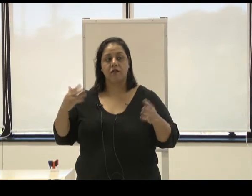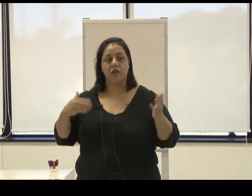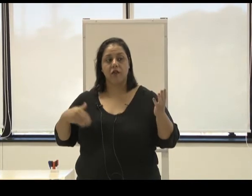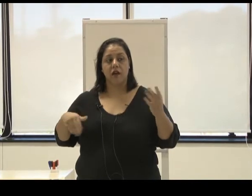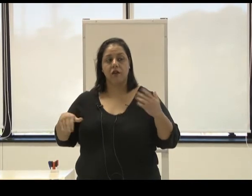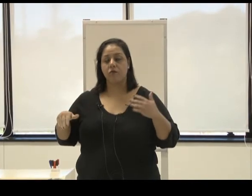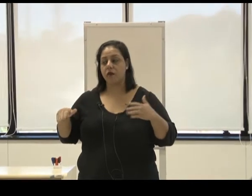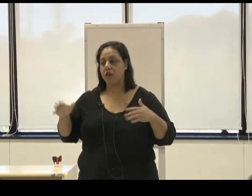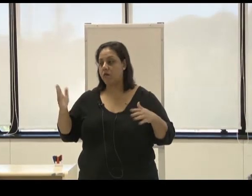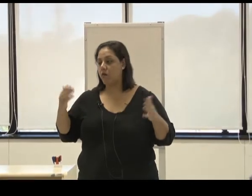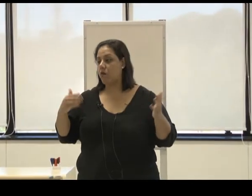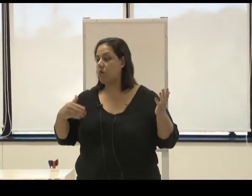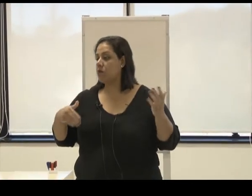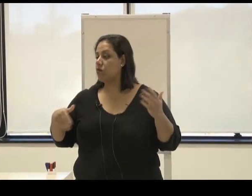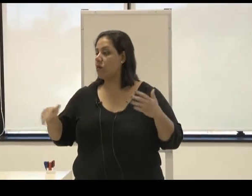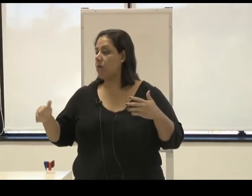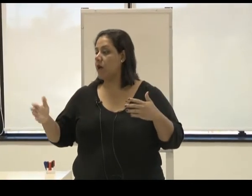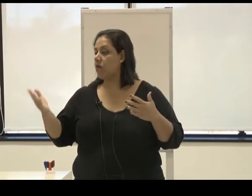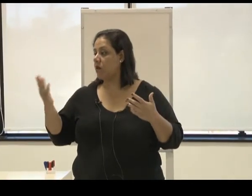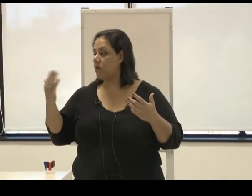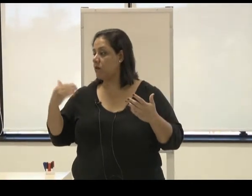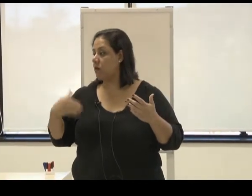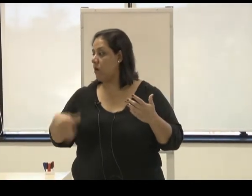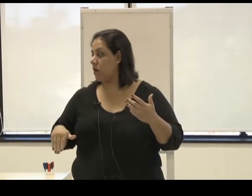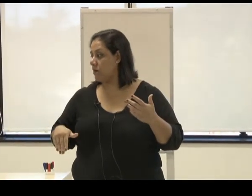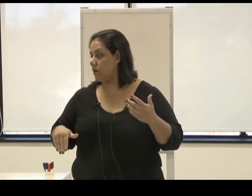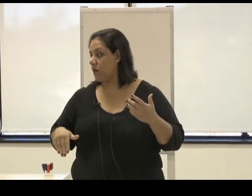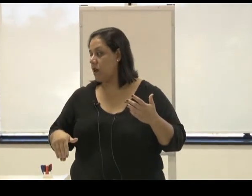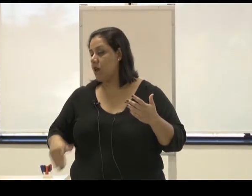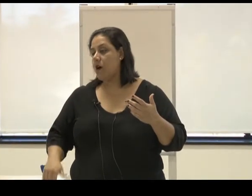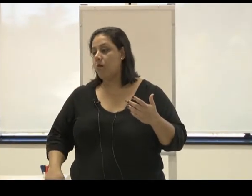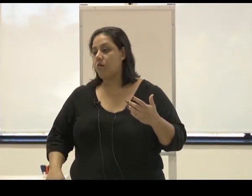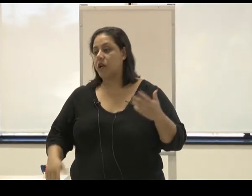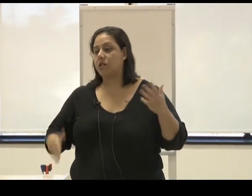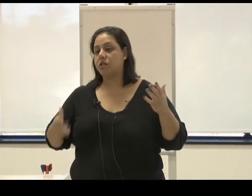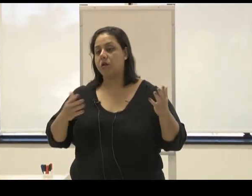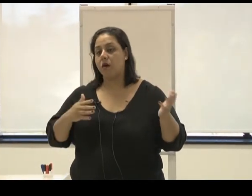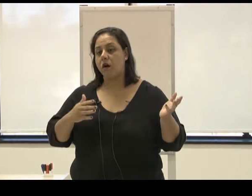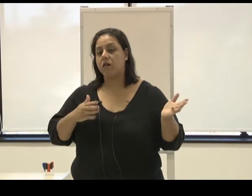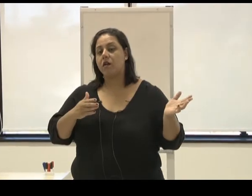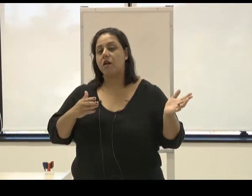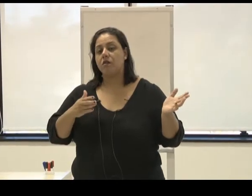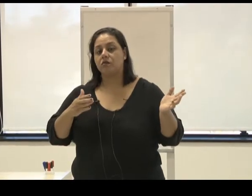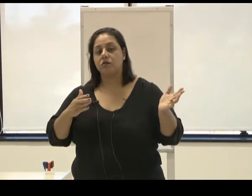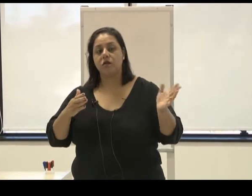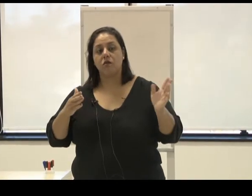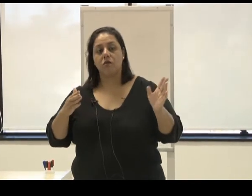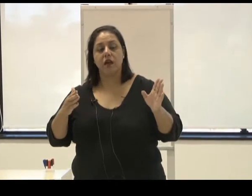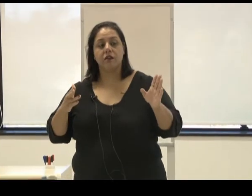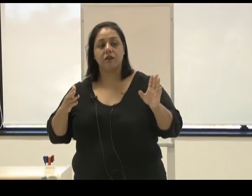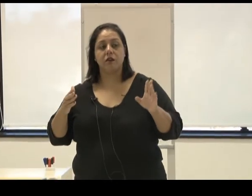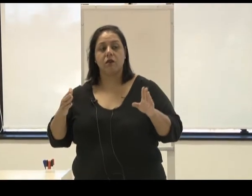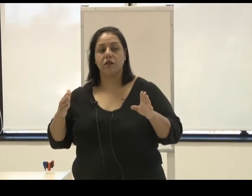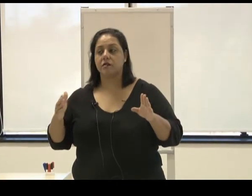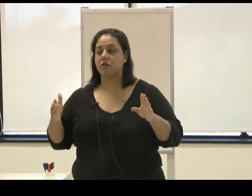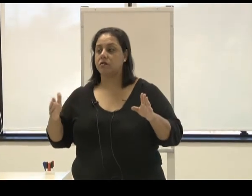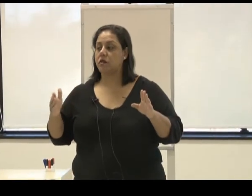que ficar no mínimo 1 minuto e meio na nossa memória, porque a gente demora uns 50 a 55